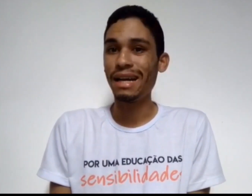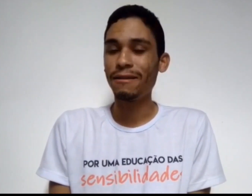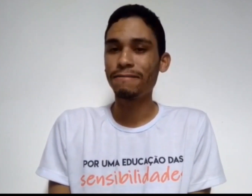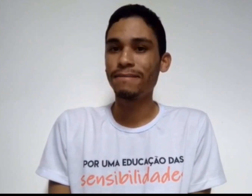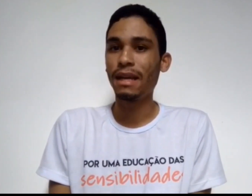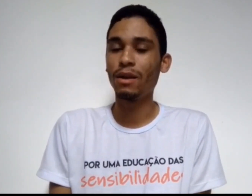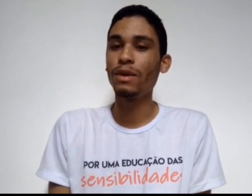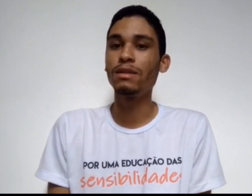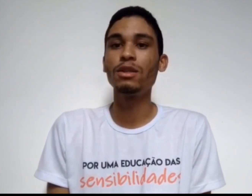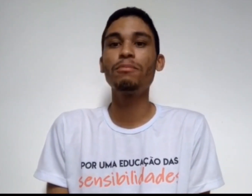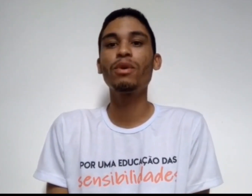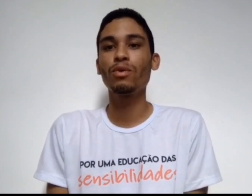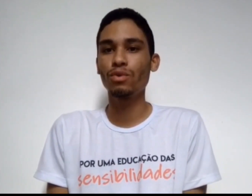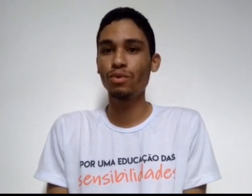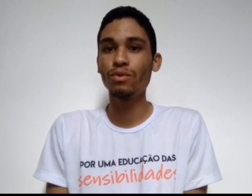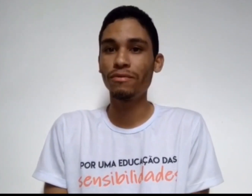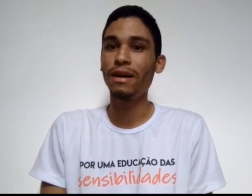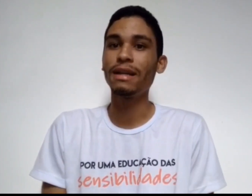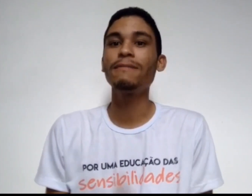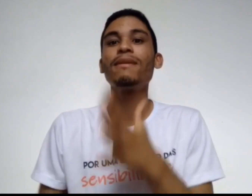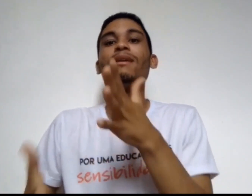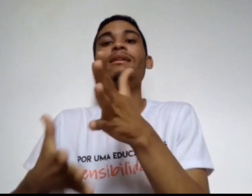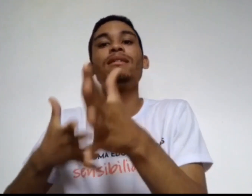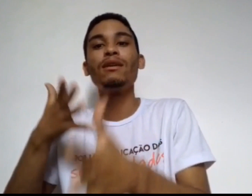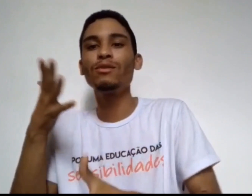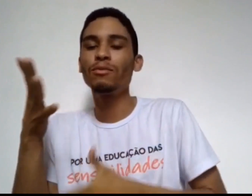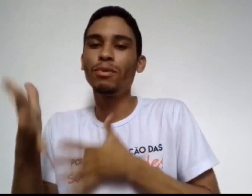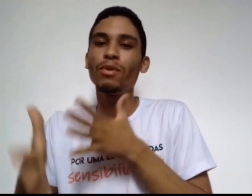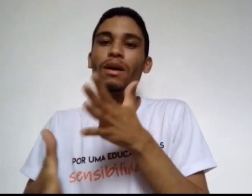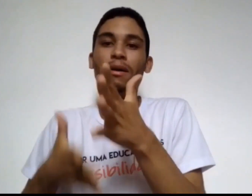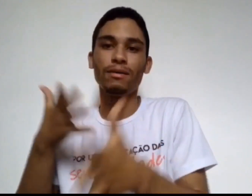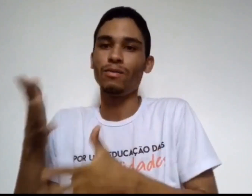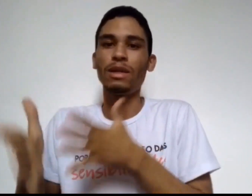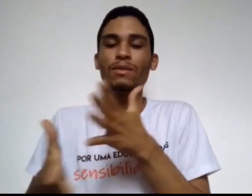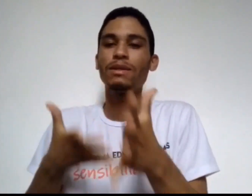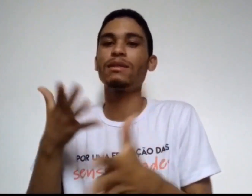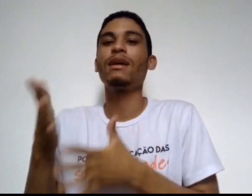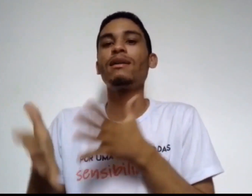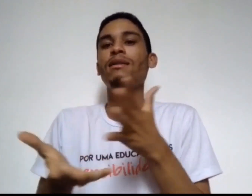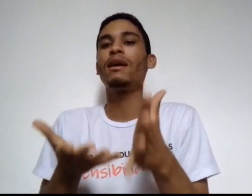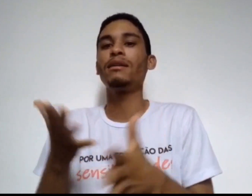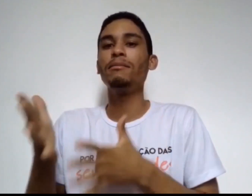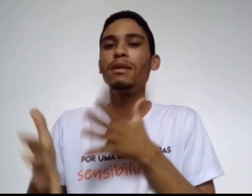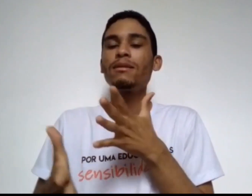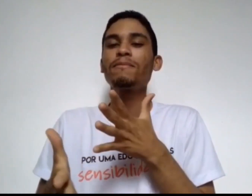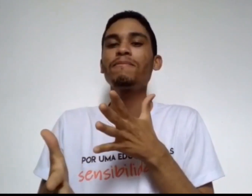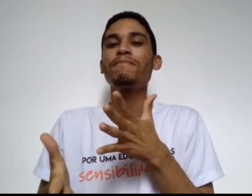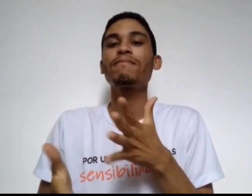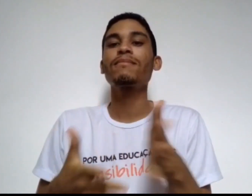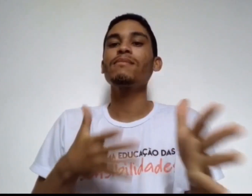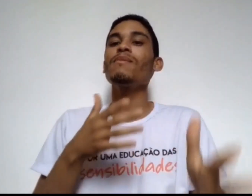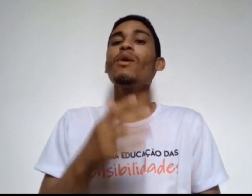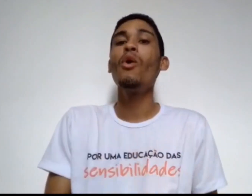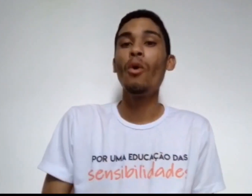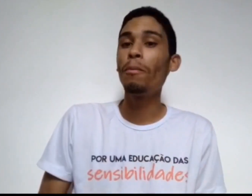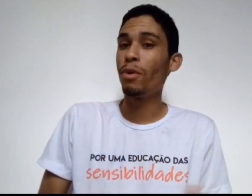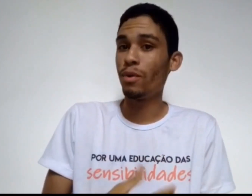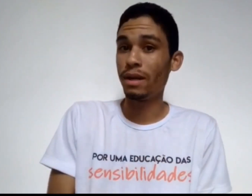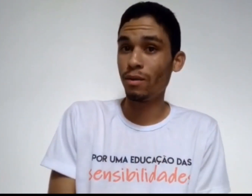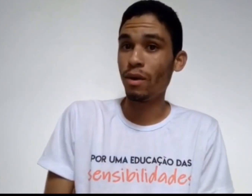falar, ela não existe porque o surdo fala, tanto por uma língua de sinais, né, a Libras, ou por uma língua